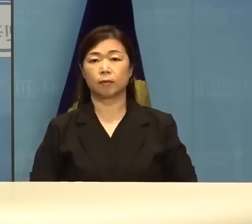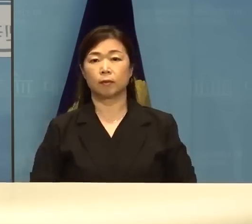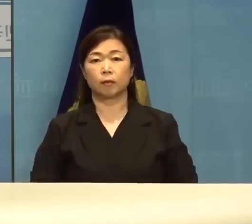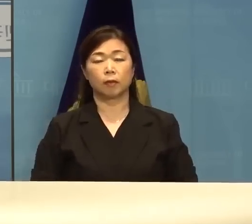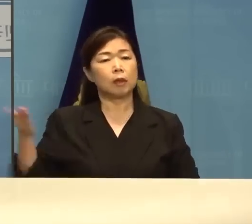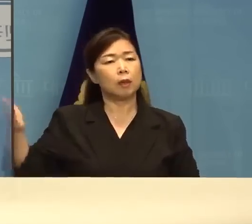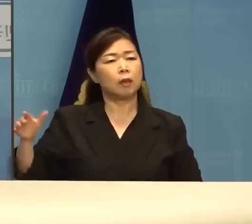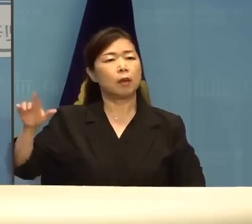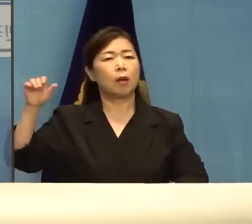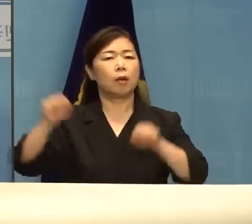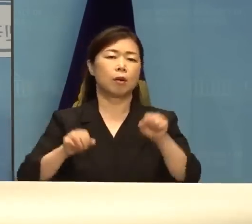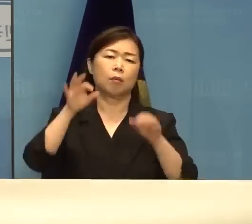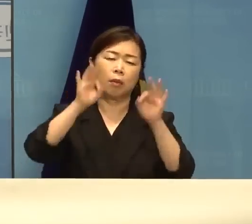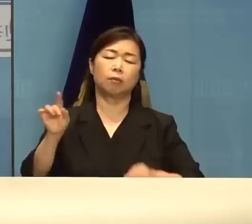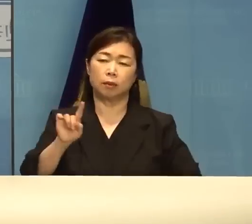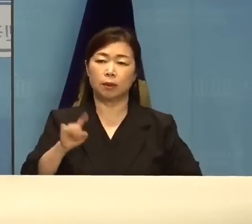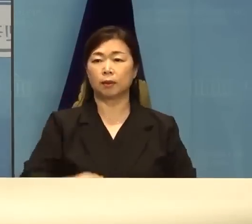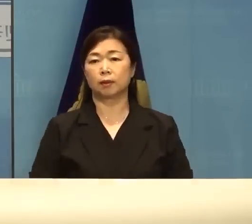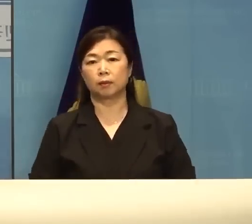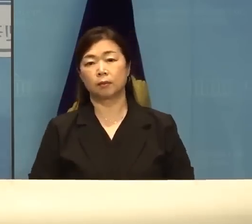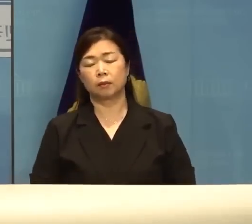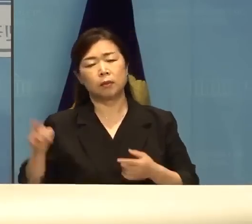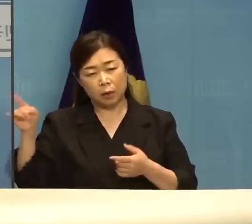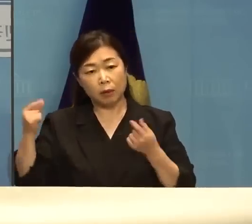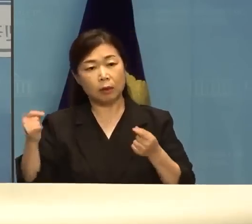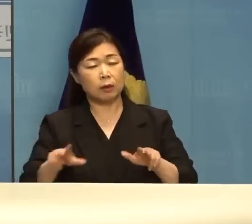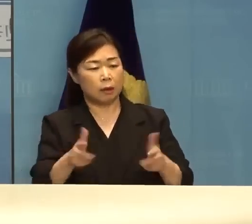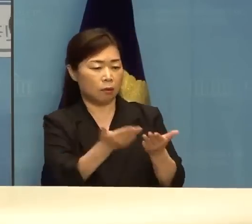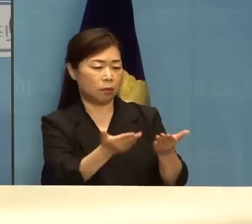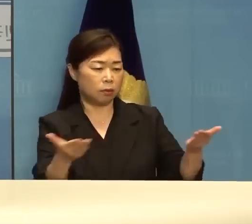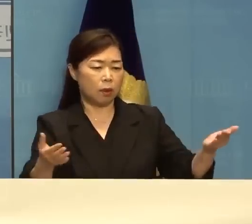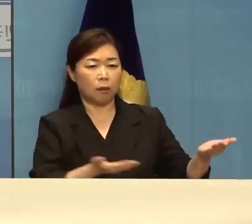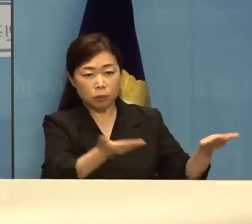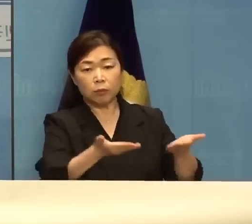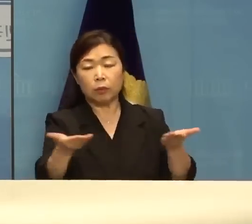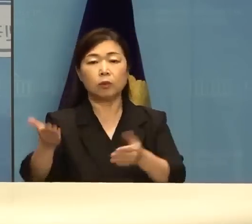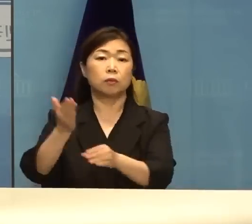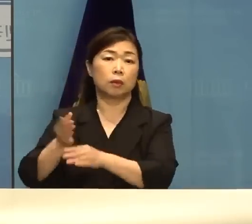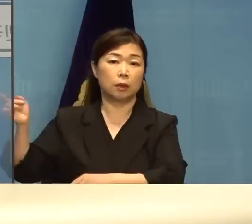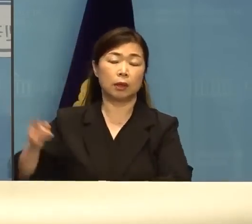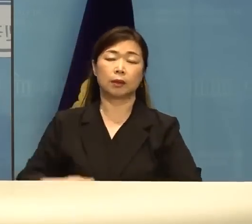이게 지금 무슨 행태입니까? 이런 것들을 버젓이 진열하고 있습니다.